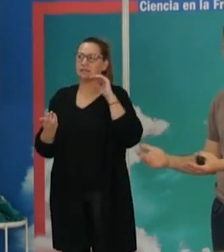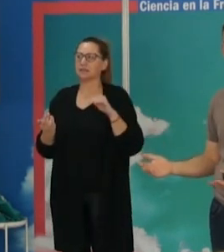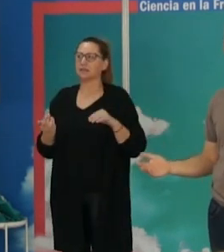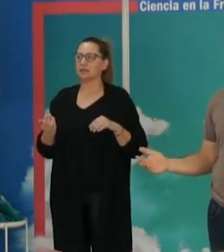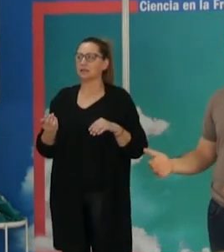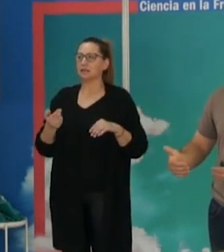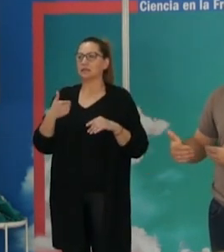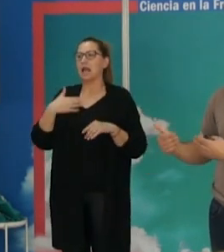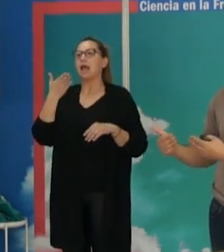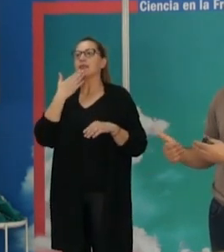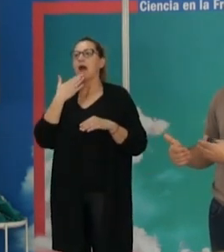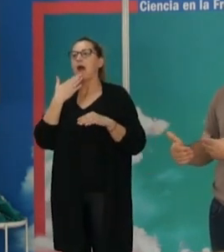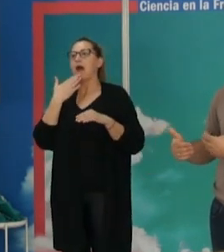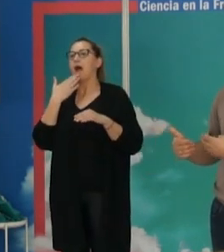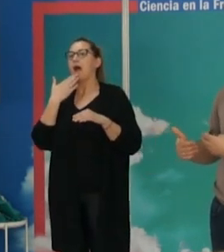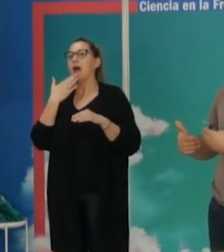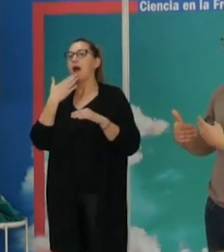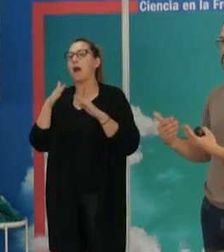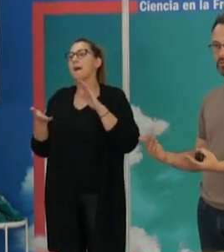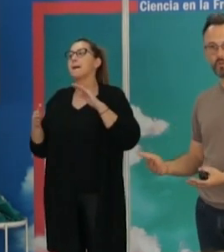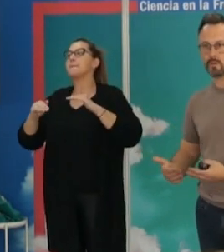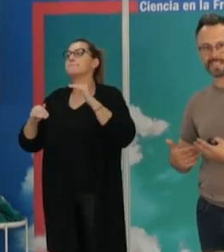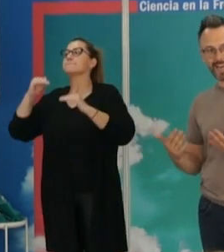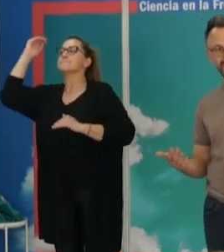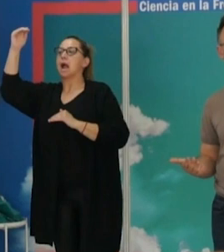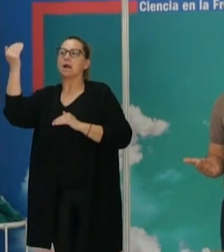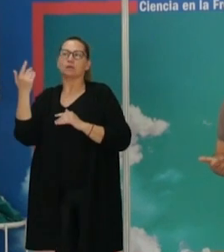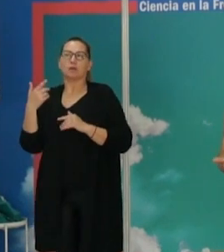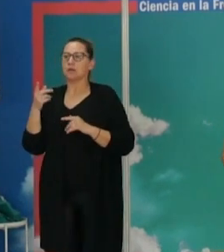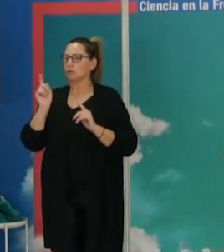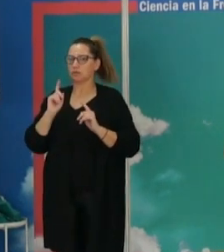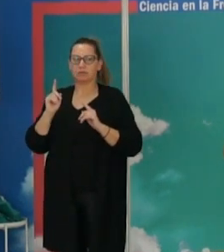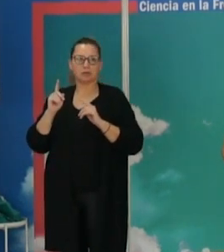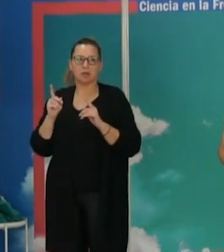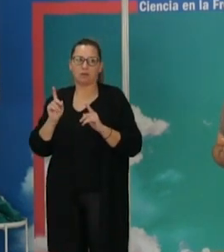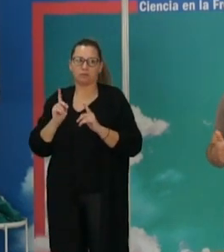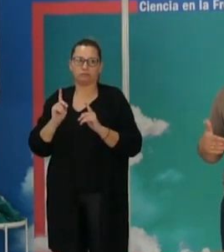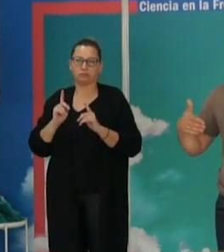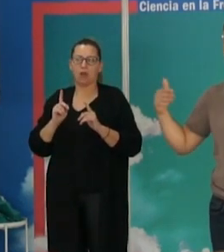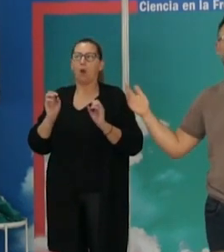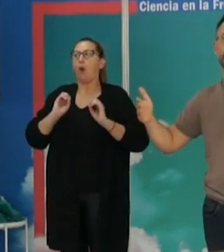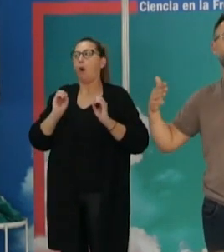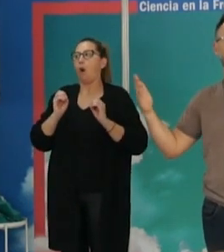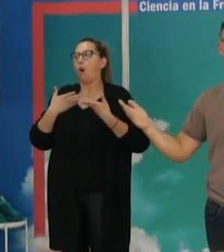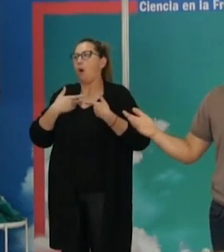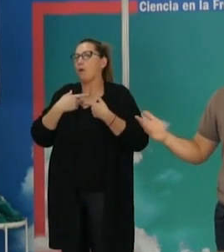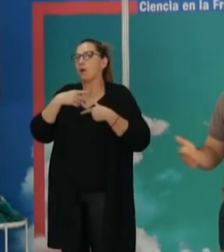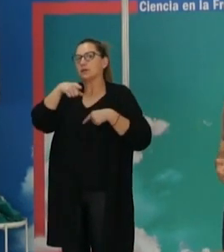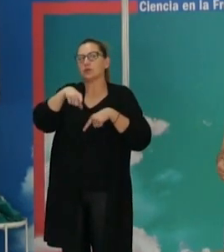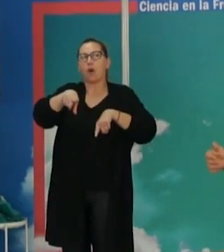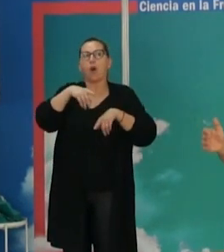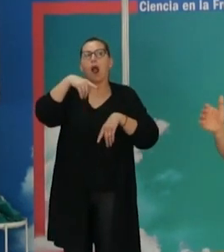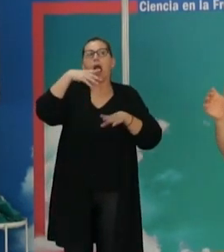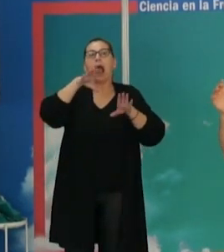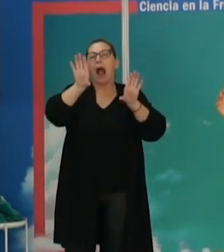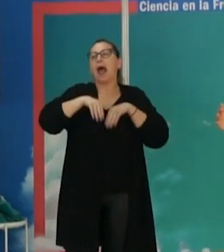dejar de ser mayores de edad, dejar de ser personas autónomas, agentes autónomos y aceptar una especie de paternalismo.